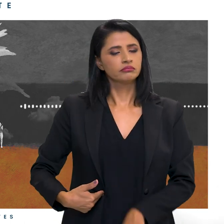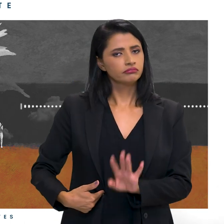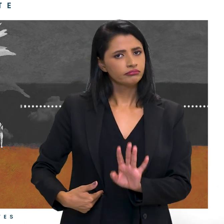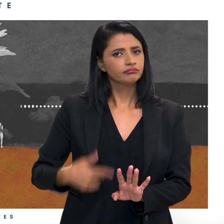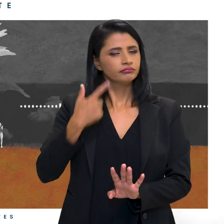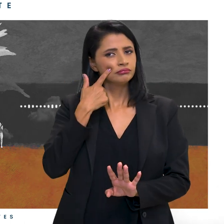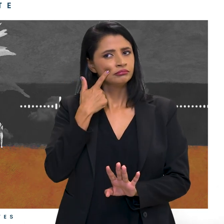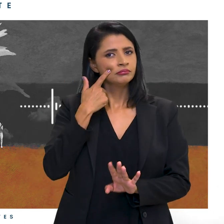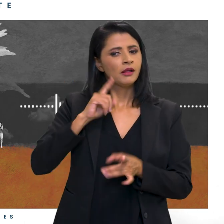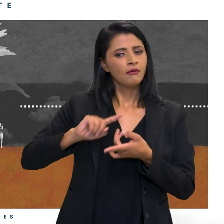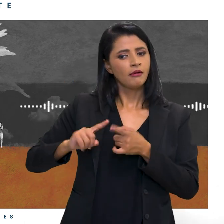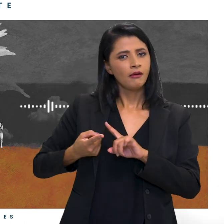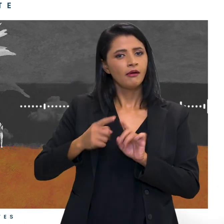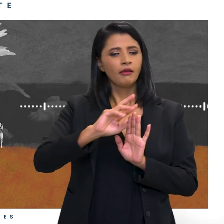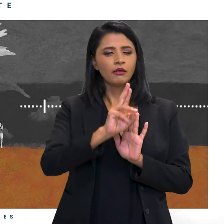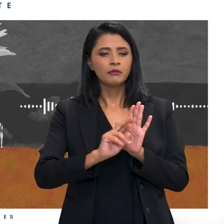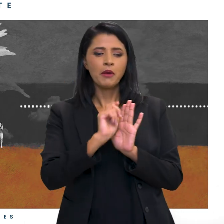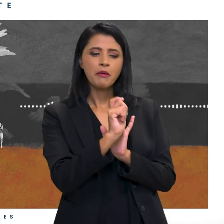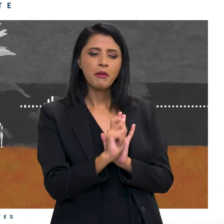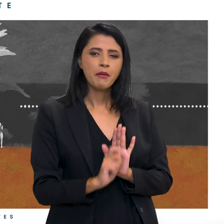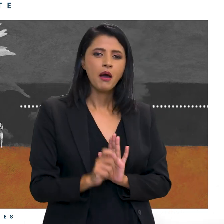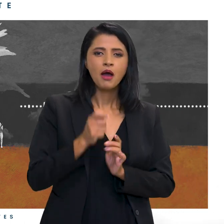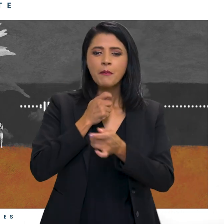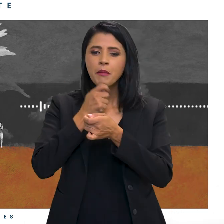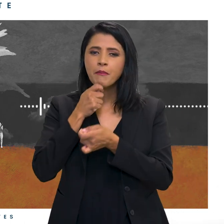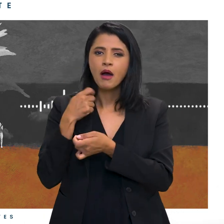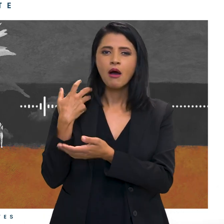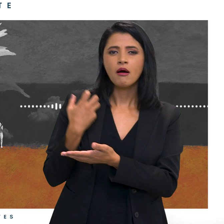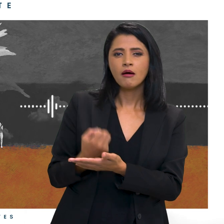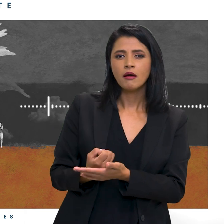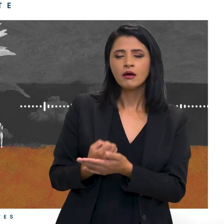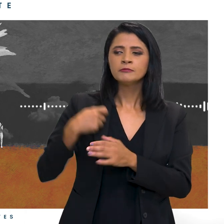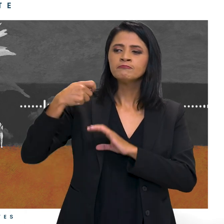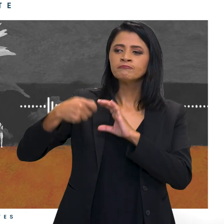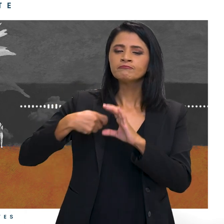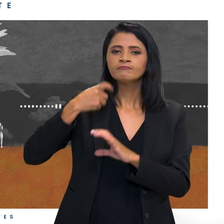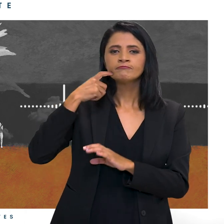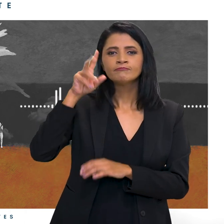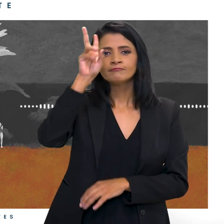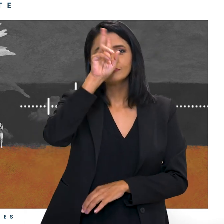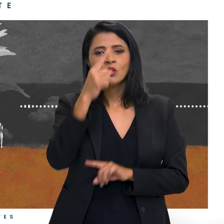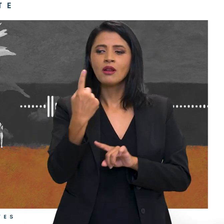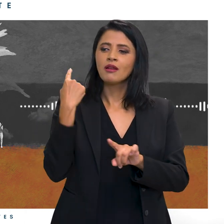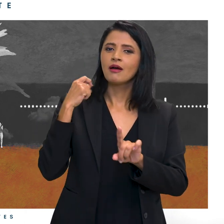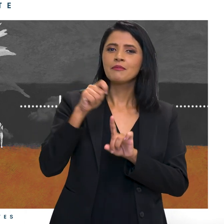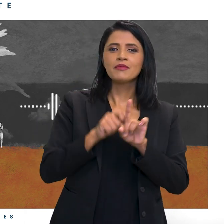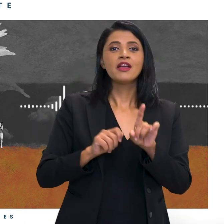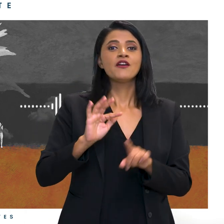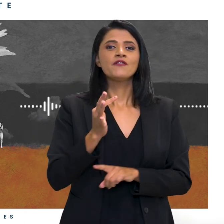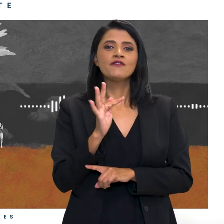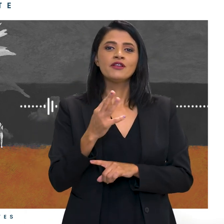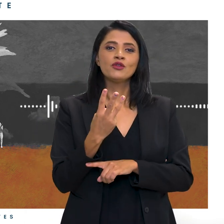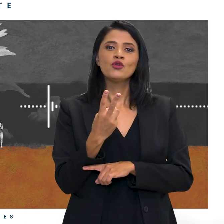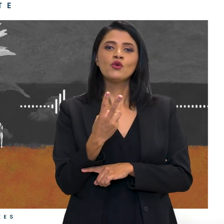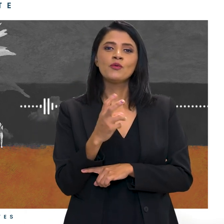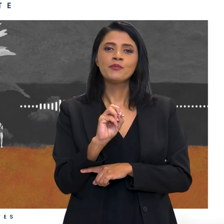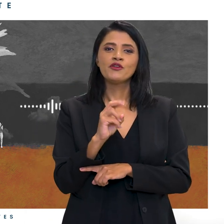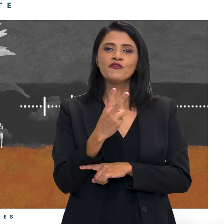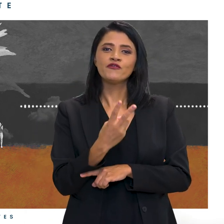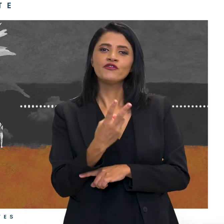políticas públicas. Entre e-mails trocados, roteiros escritos, entrevistas gravadas, a gente relembrou que lá em fevereiro